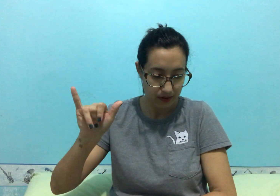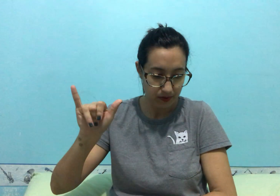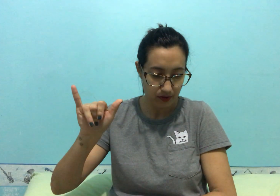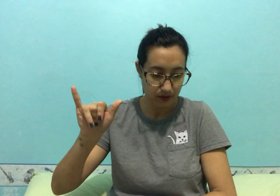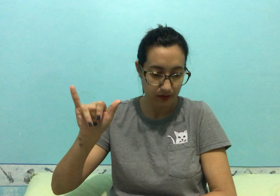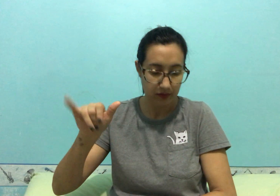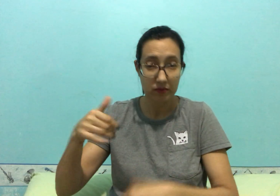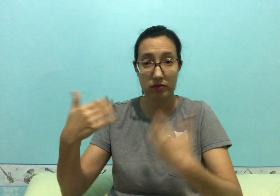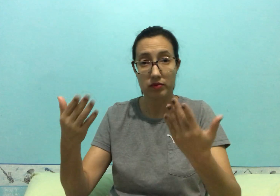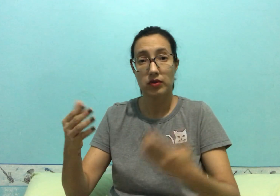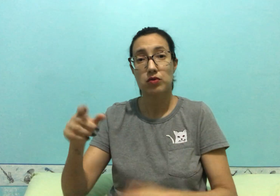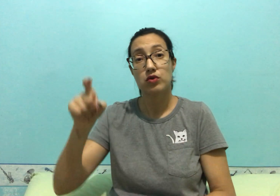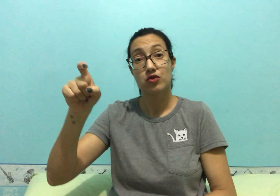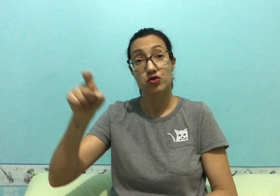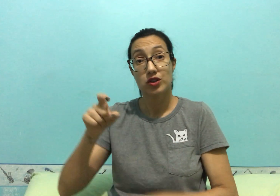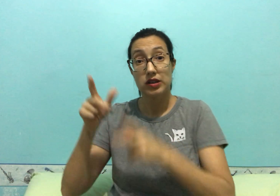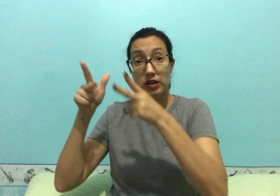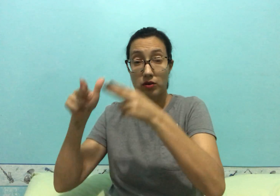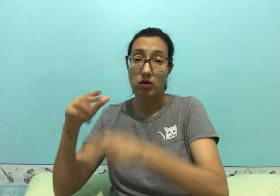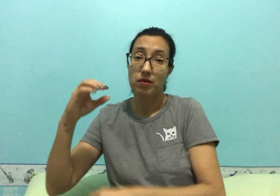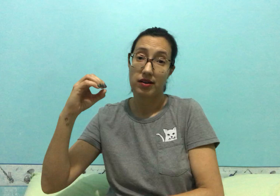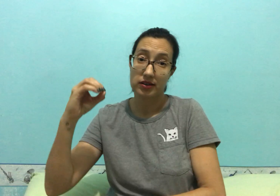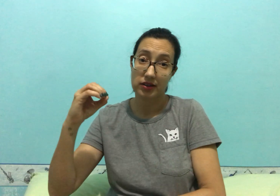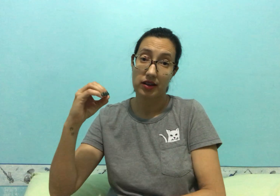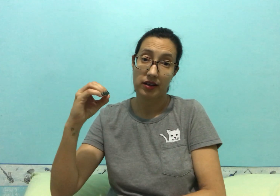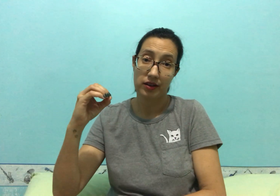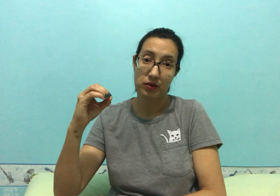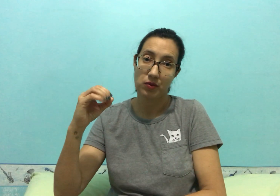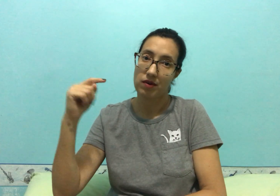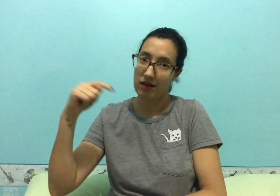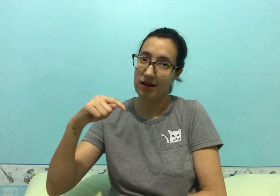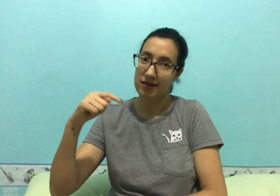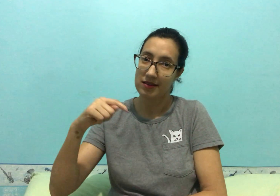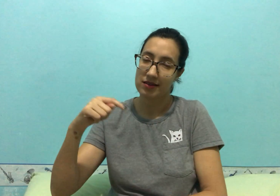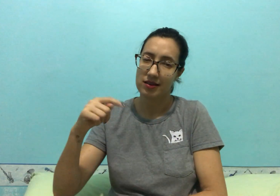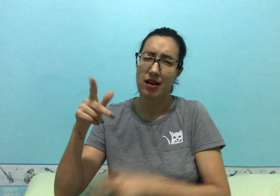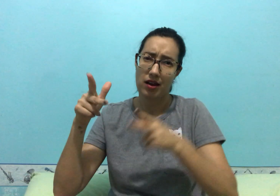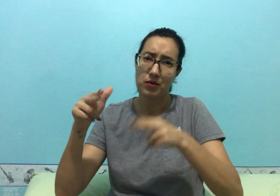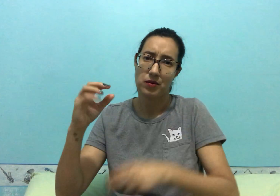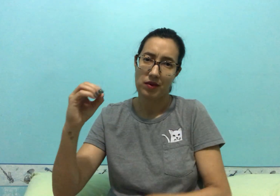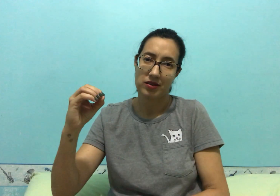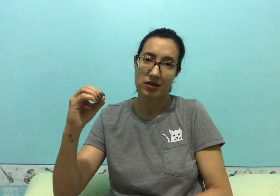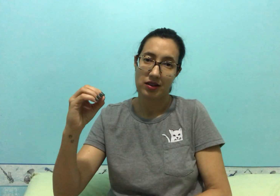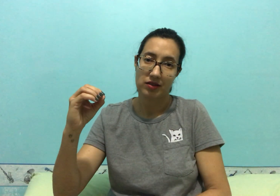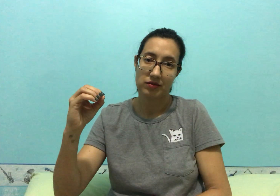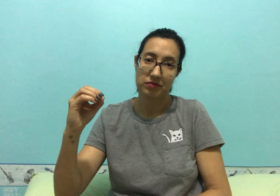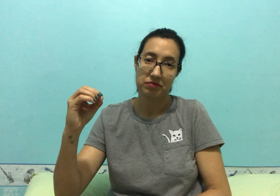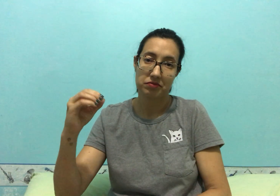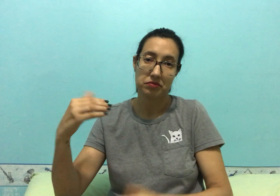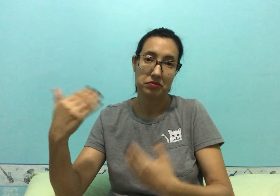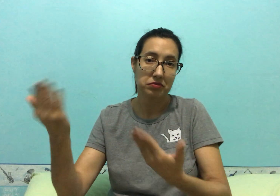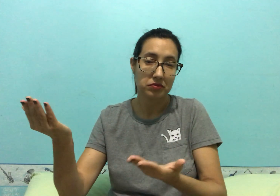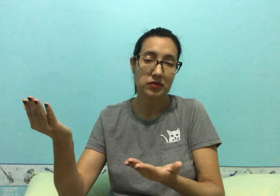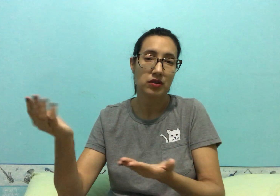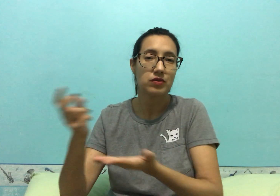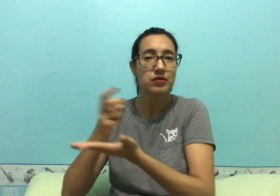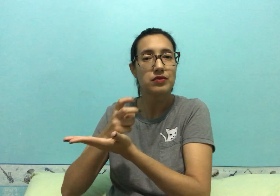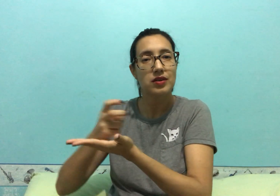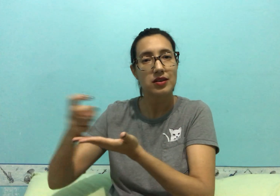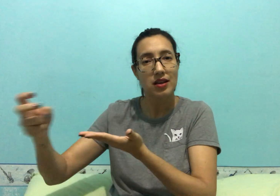a 0, então vai, que no caso aqui igual a 0, nega vai ser 1, né? Então vai sair o x.